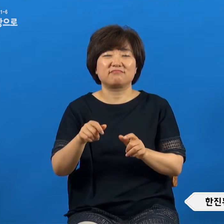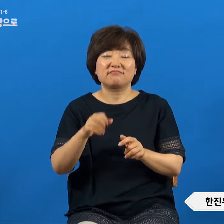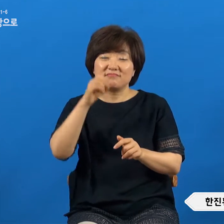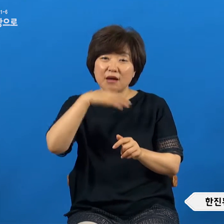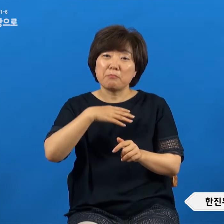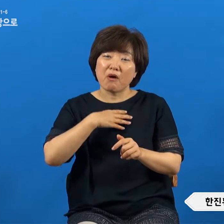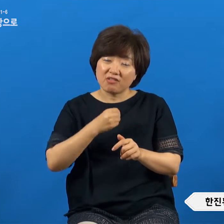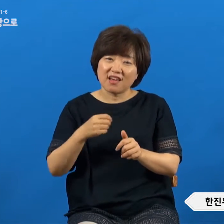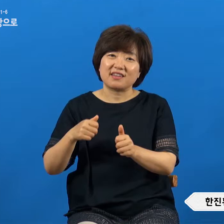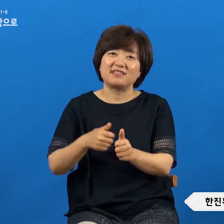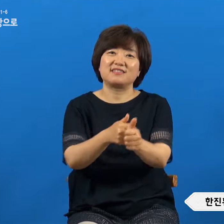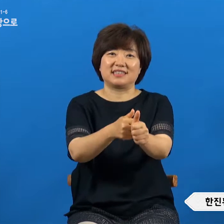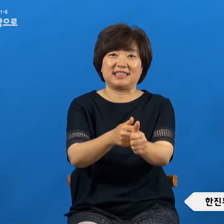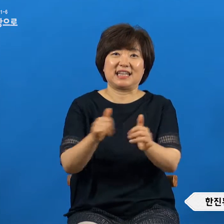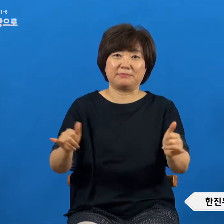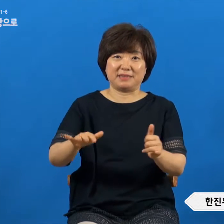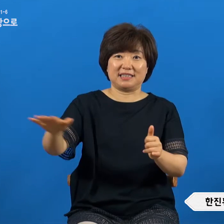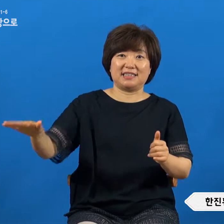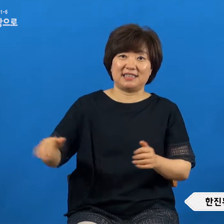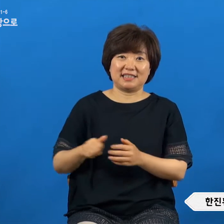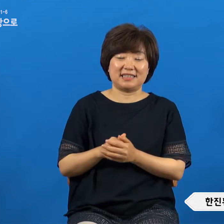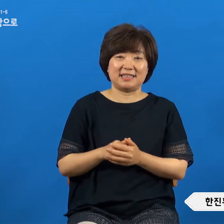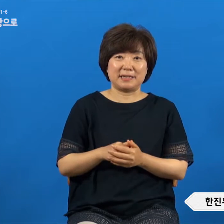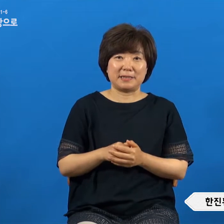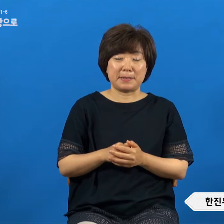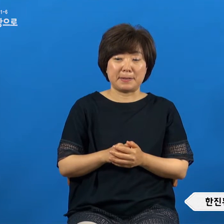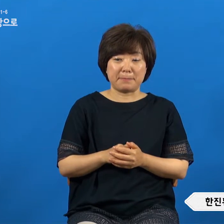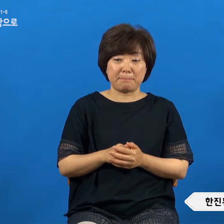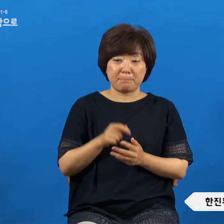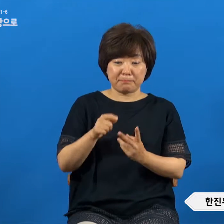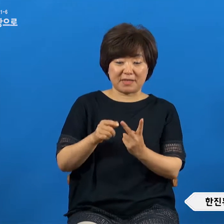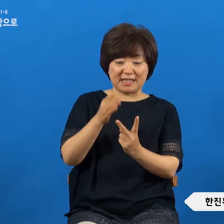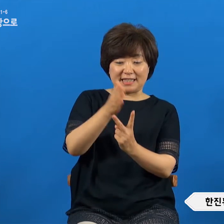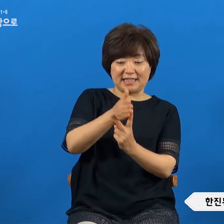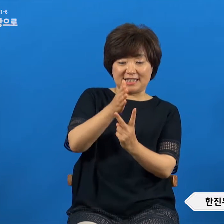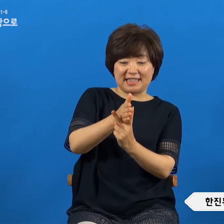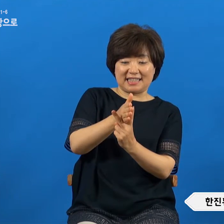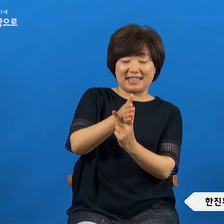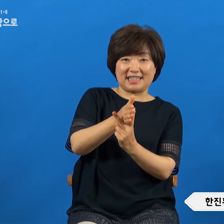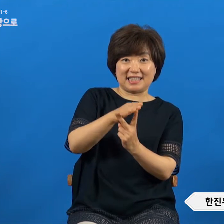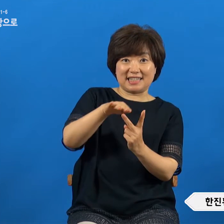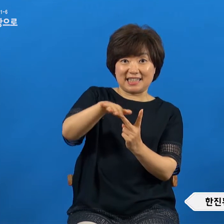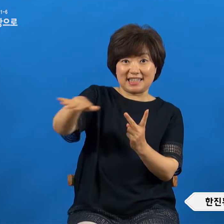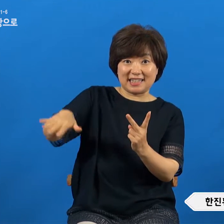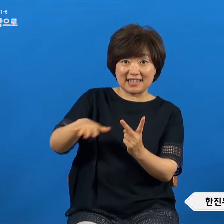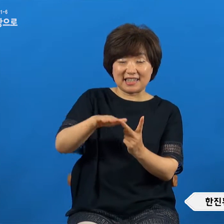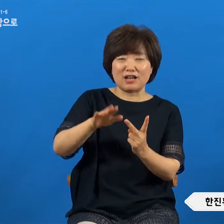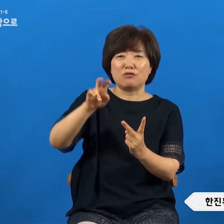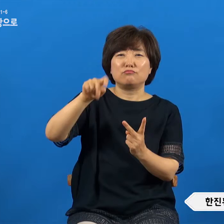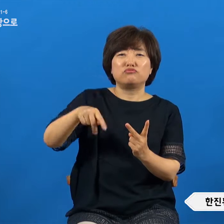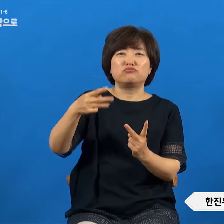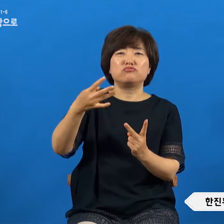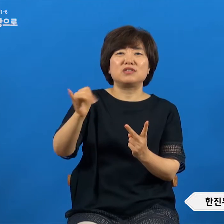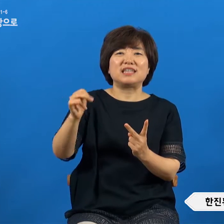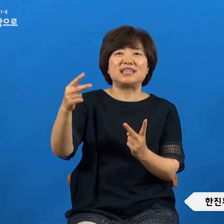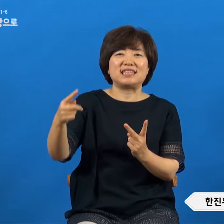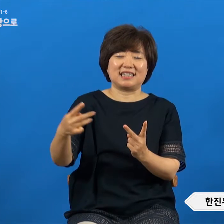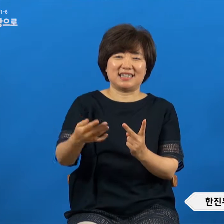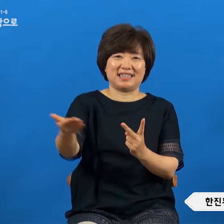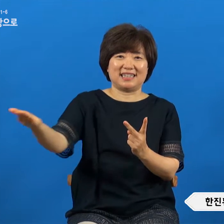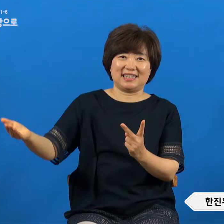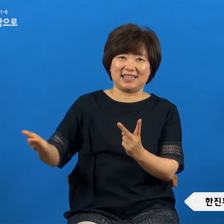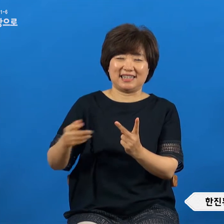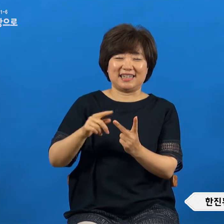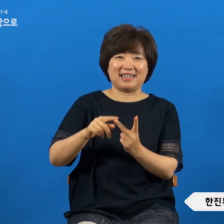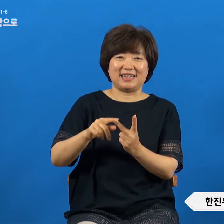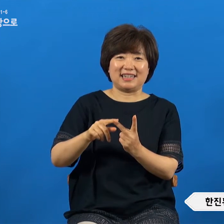따랐던 사람들입니다. 복음서는 그런 사람들을 무리들이라고 부릅니다.